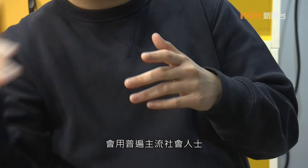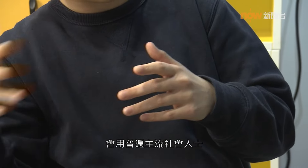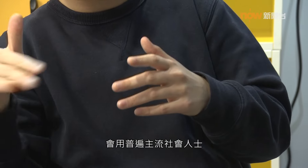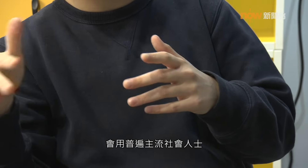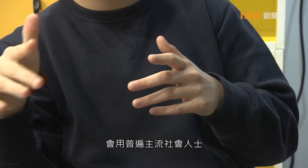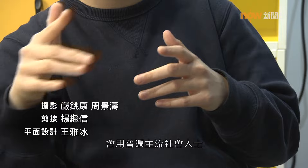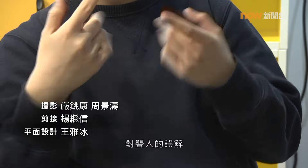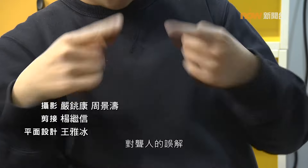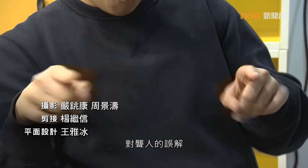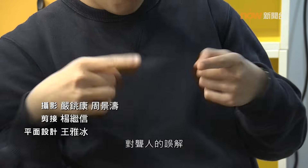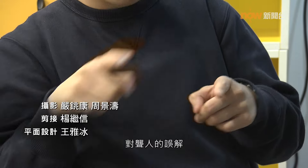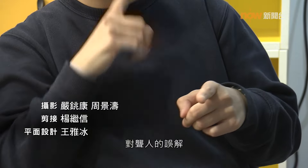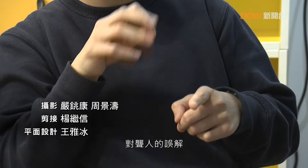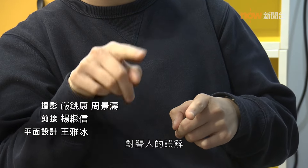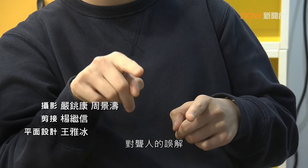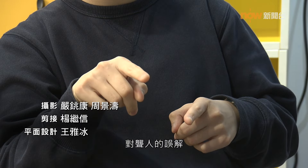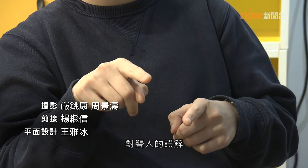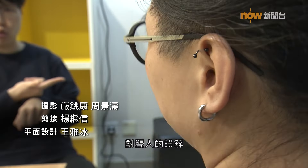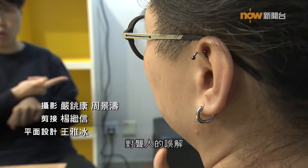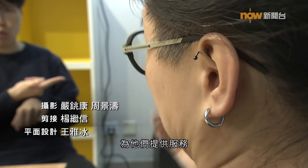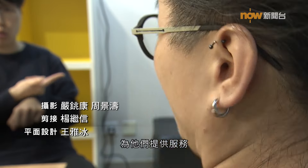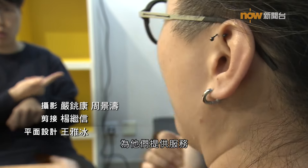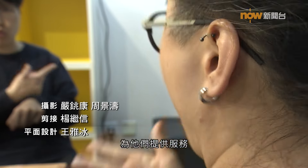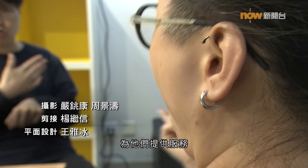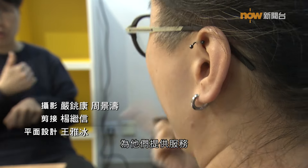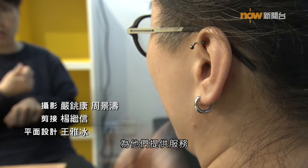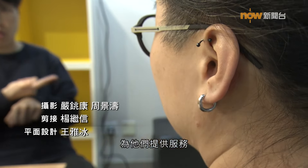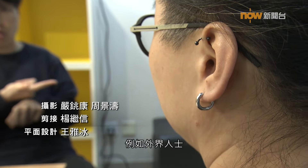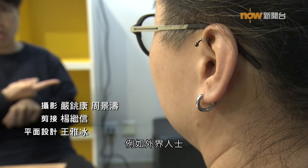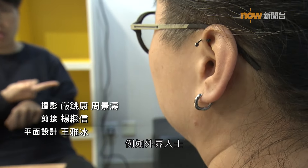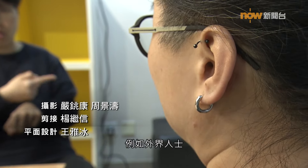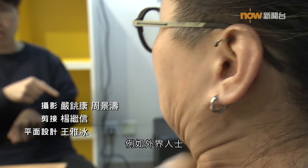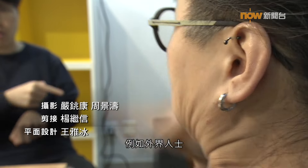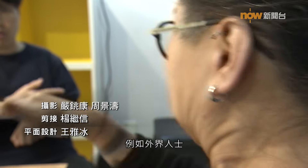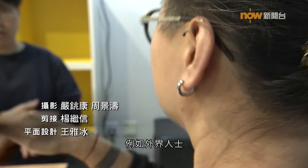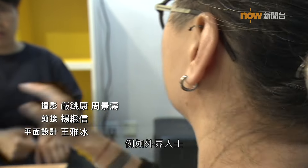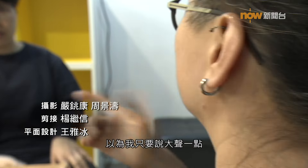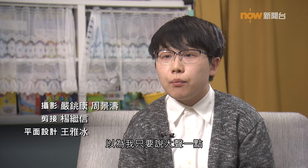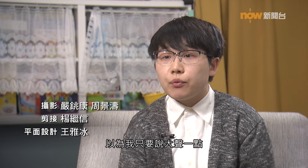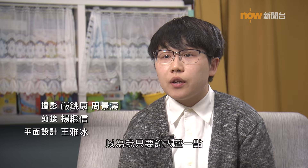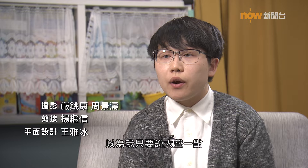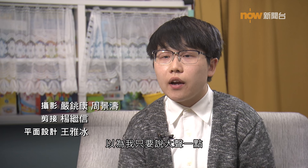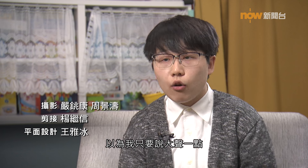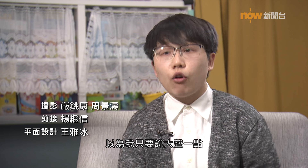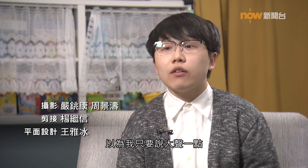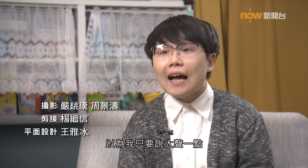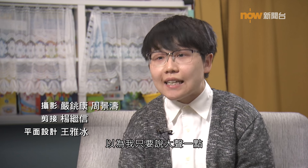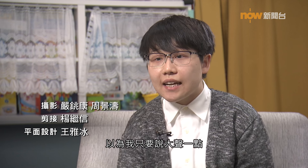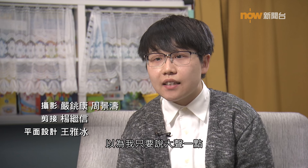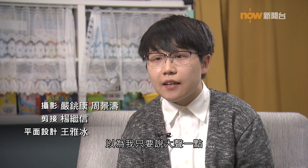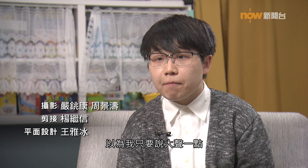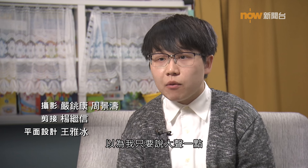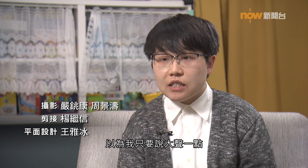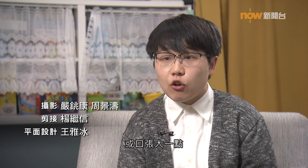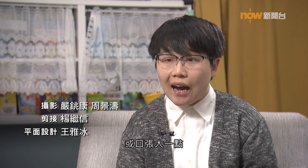會嘅人對於聾人嘅一啲誤解去提供服務咯。譬如外邊啲人大家都會誤以為，哎，我講大聲啲，或者個口